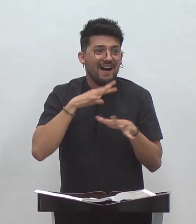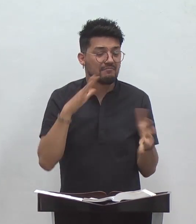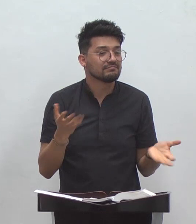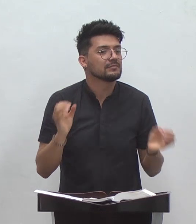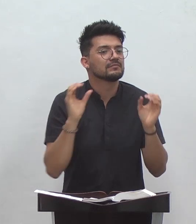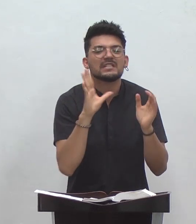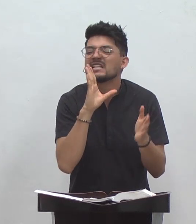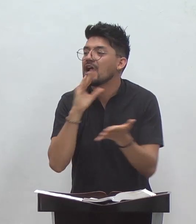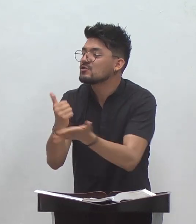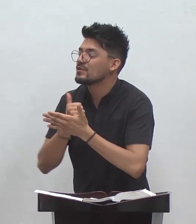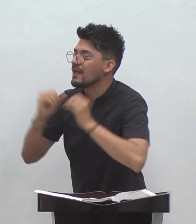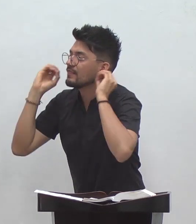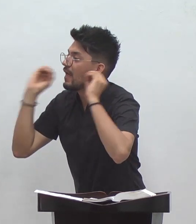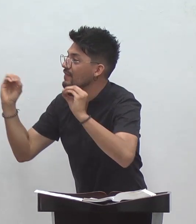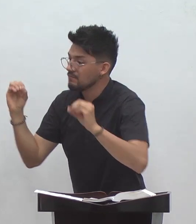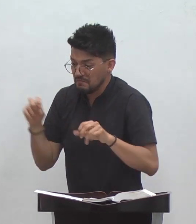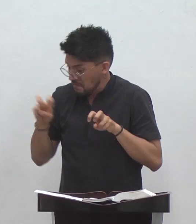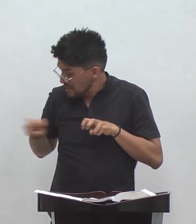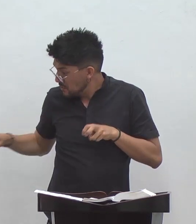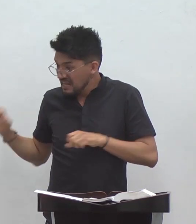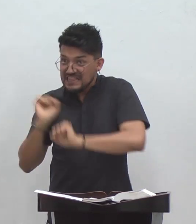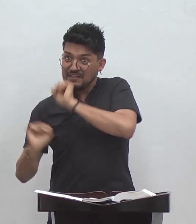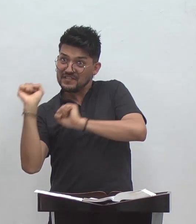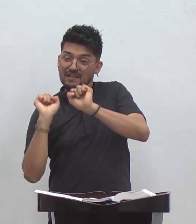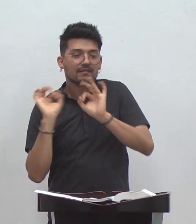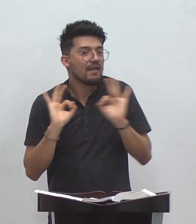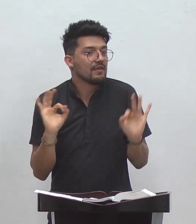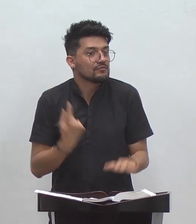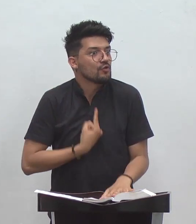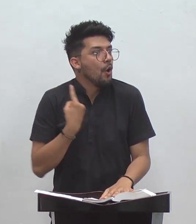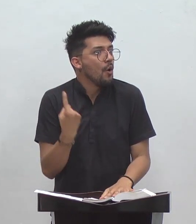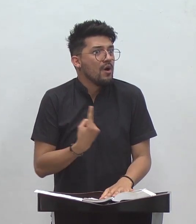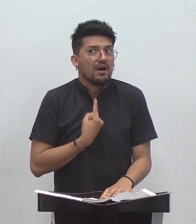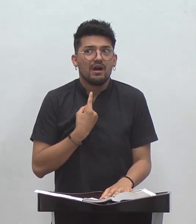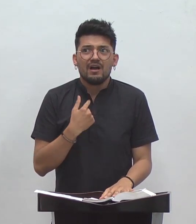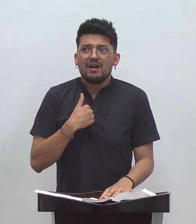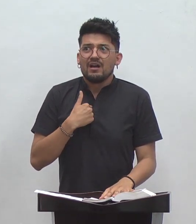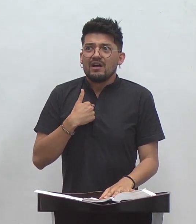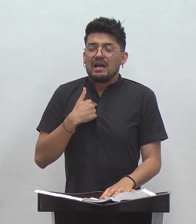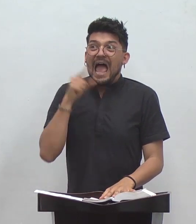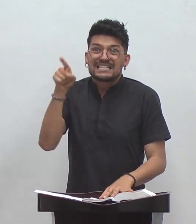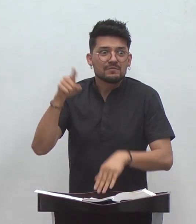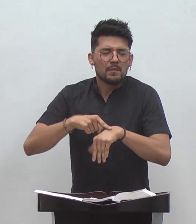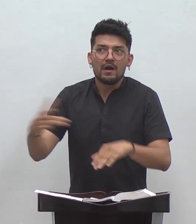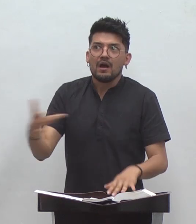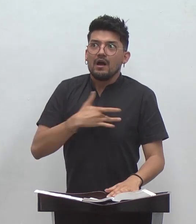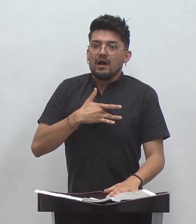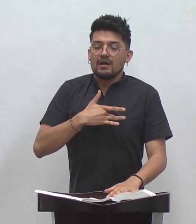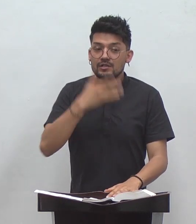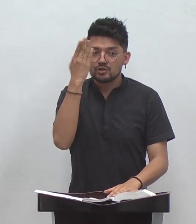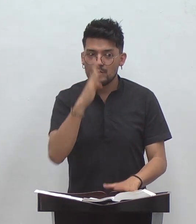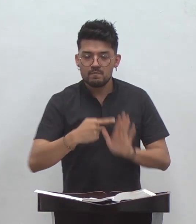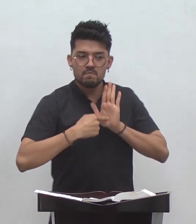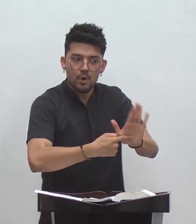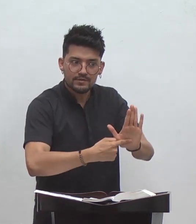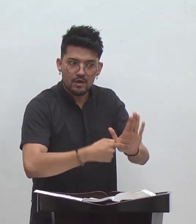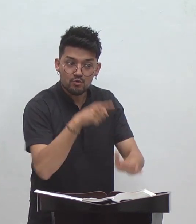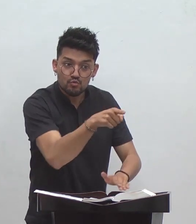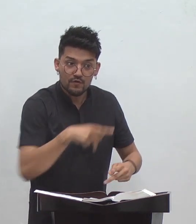el sentido y quiso atacarme. Nadie me ayudaba, ninguna persona me defendía. Yo estaba solo y sentí que